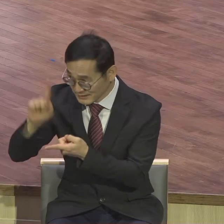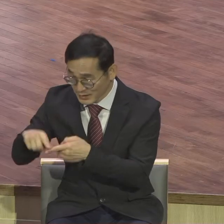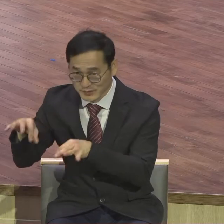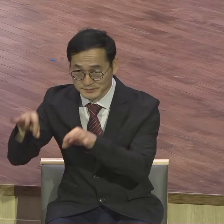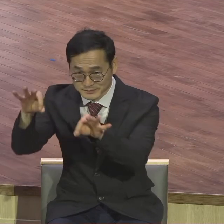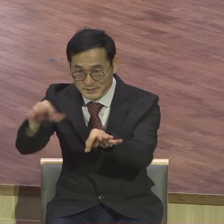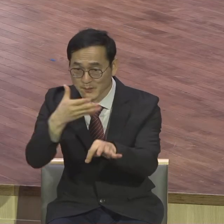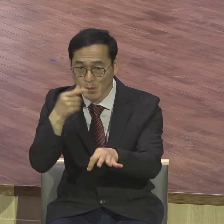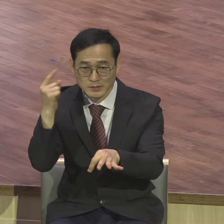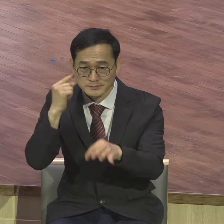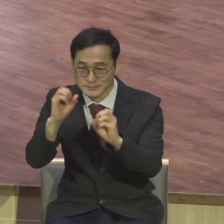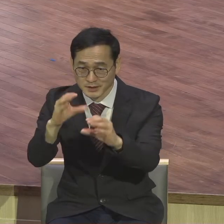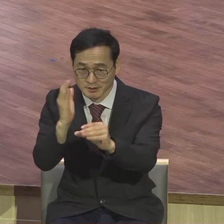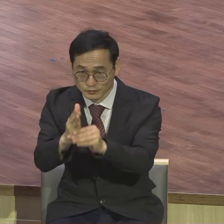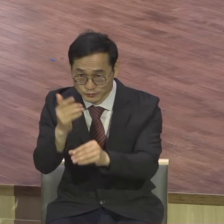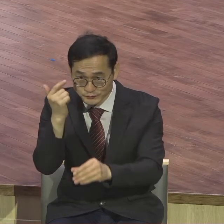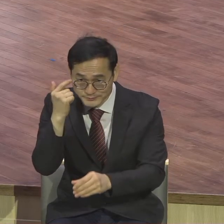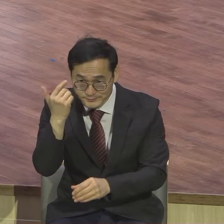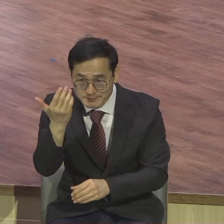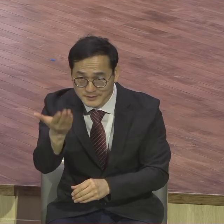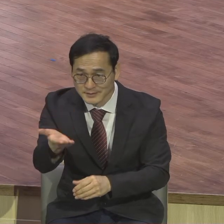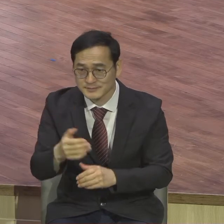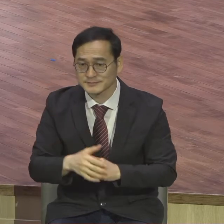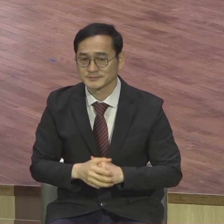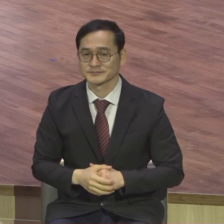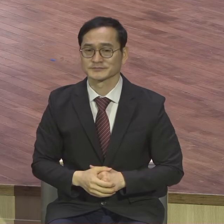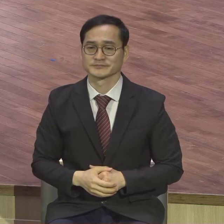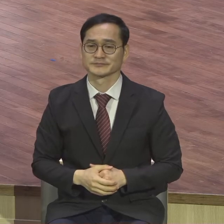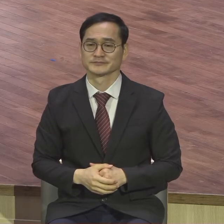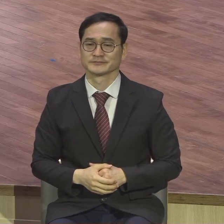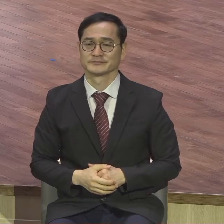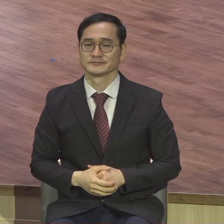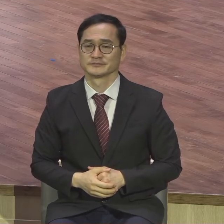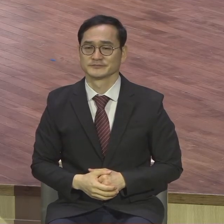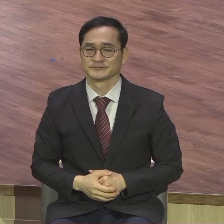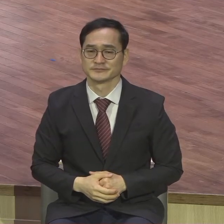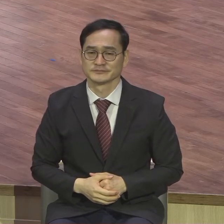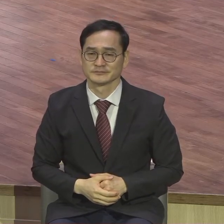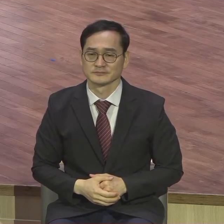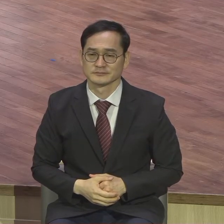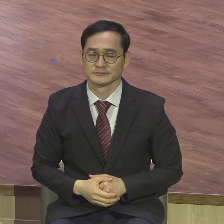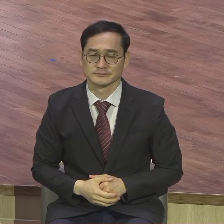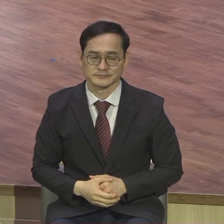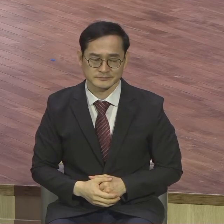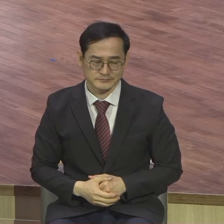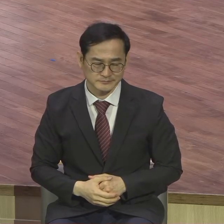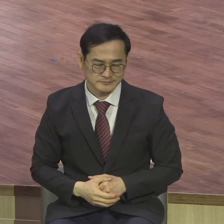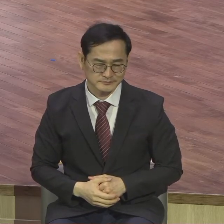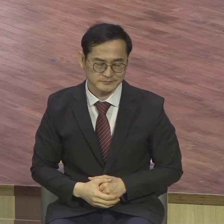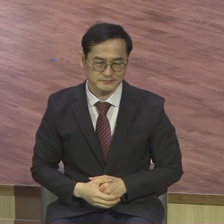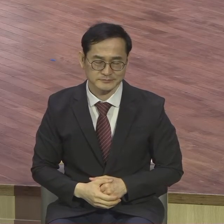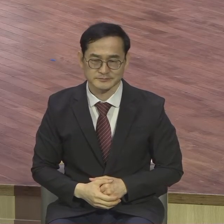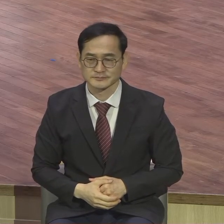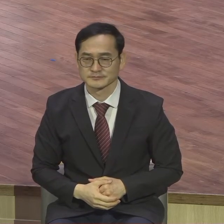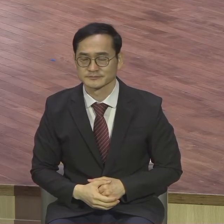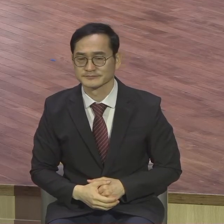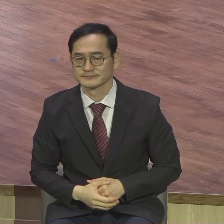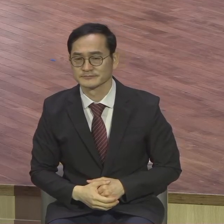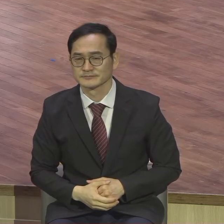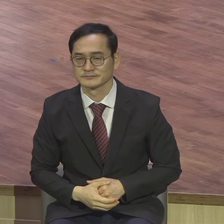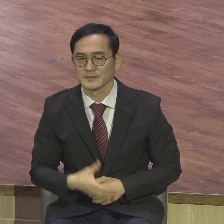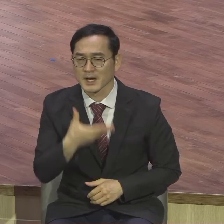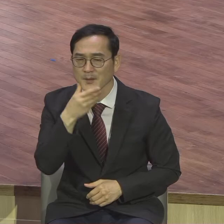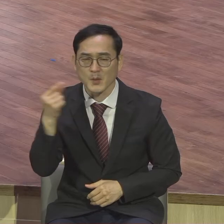복음 전하리라고 그렇게 외치는데 복음 전하고 있냐고요. 저는 그렇게 거의